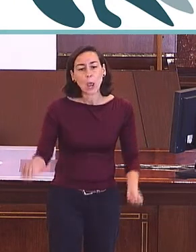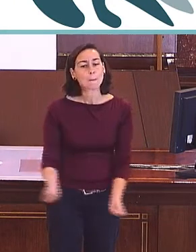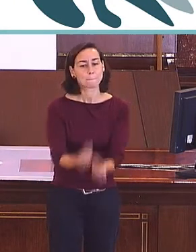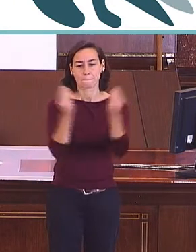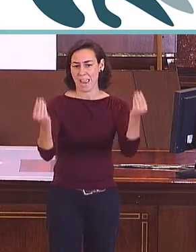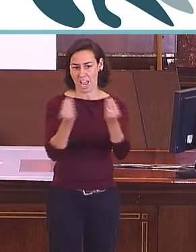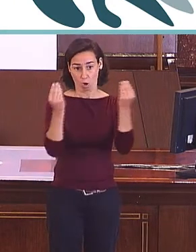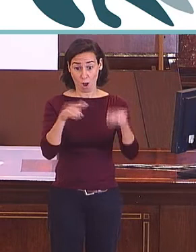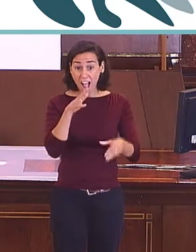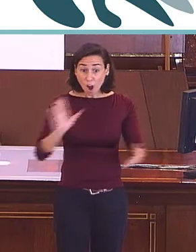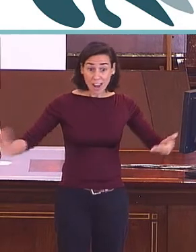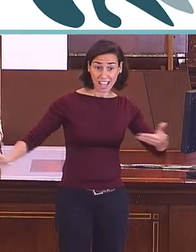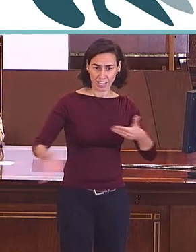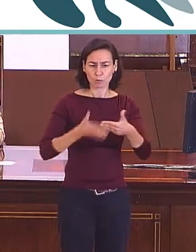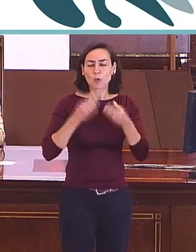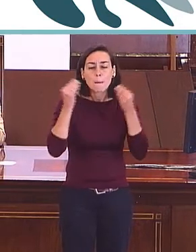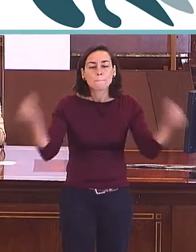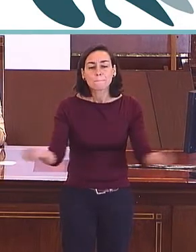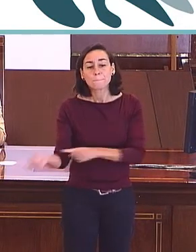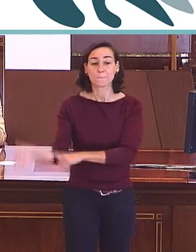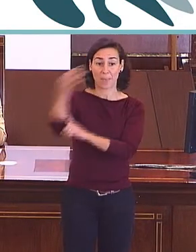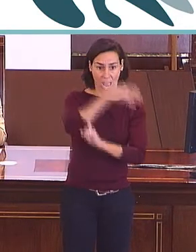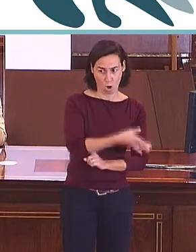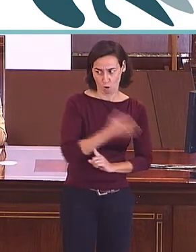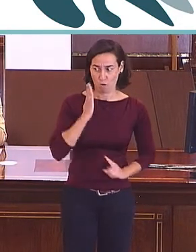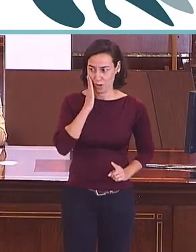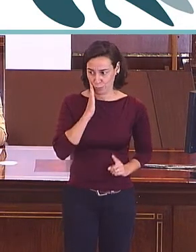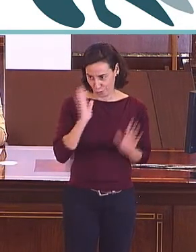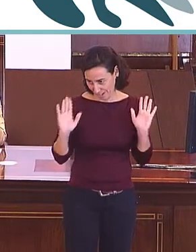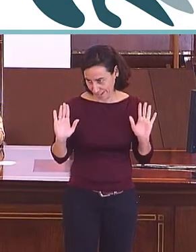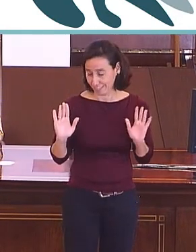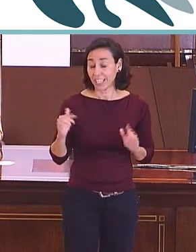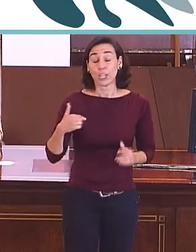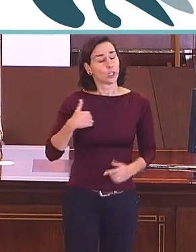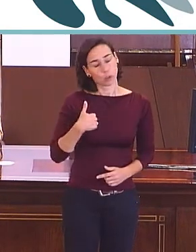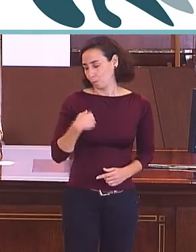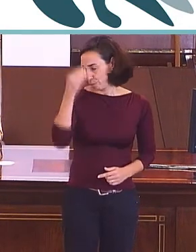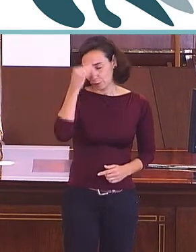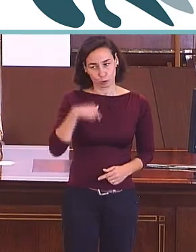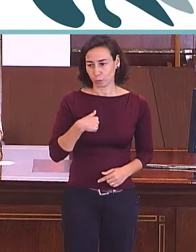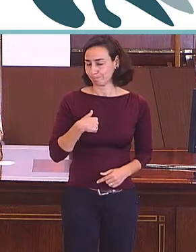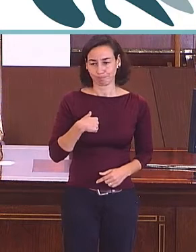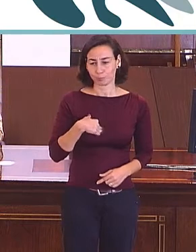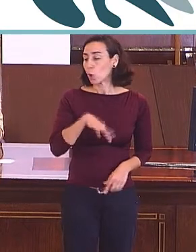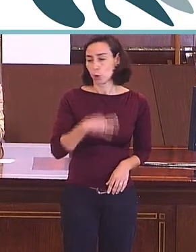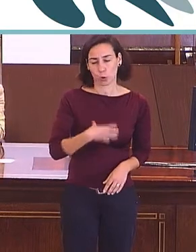la intervención de la secretaria de Estado. No sería capaz, pero si fuera capaz tampoco lo tendría que hacer.